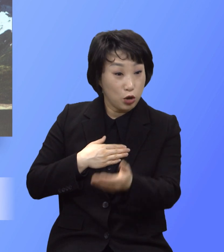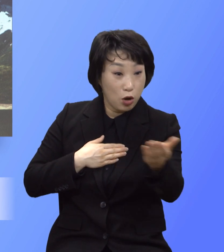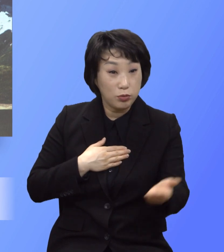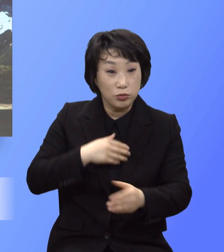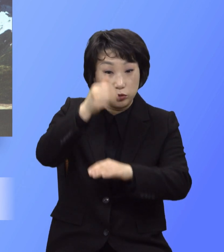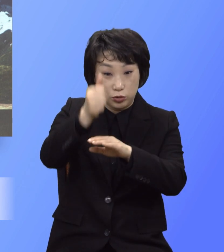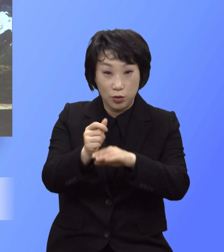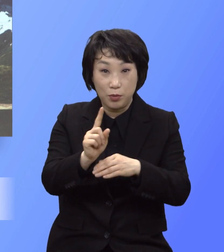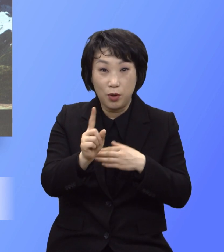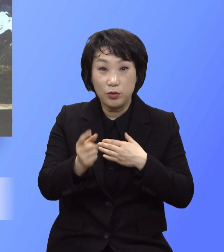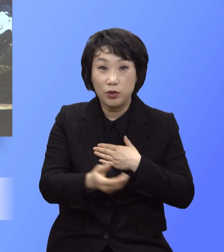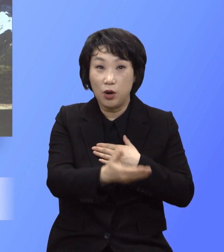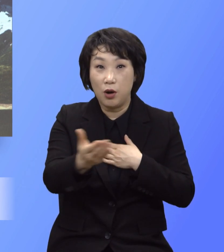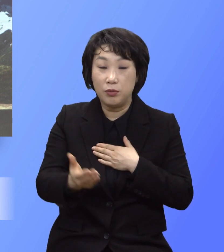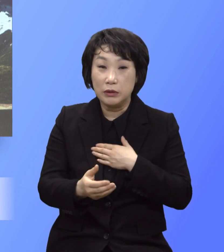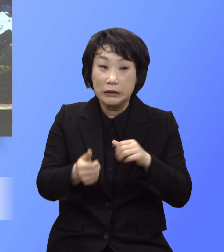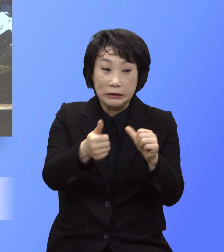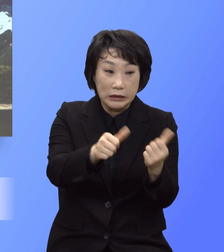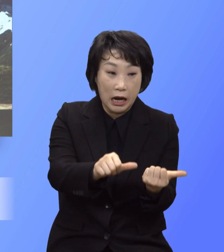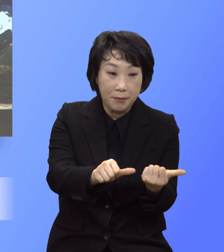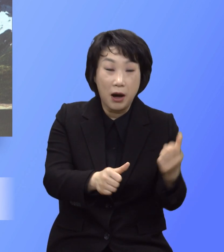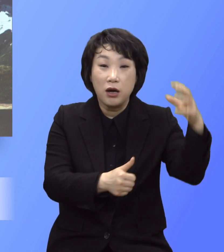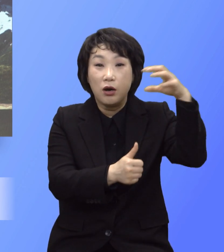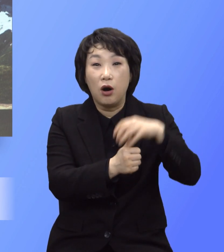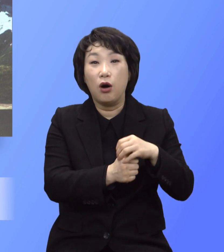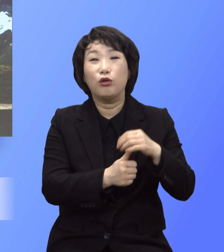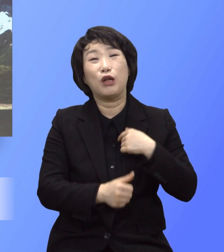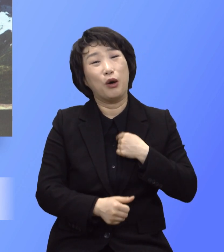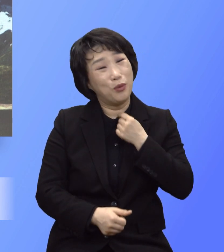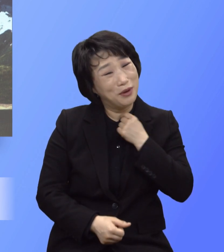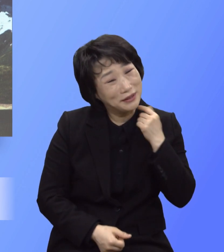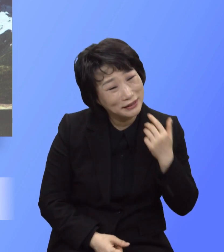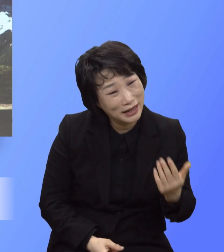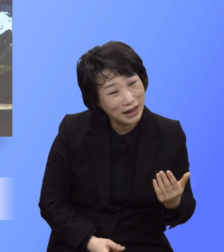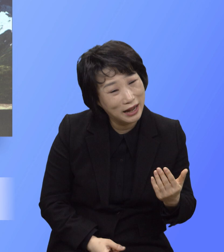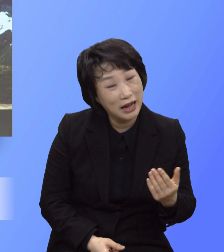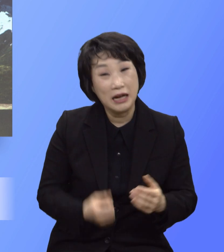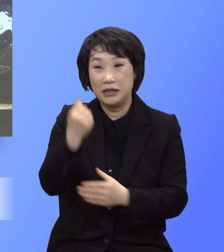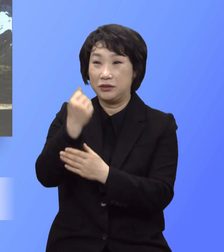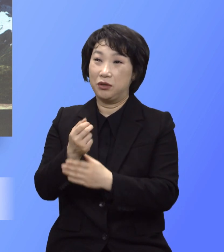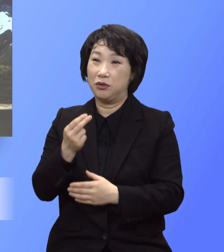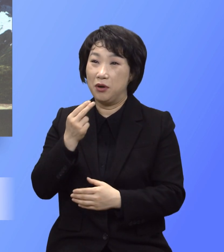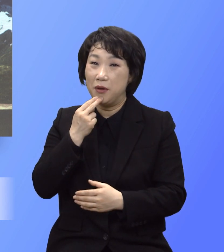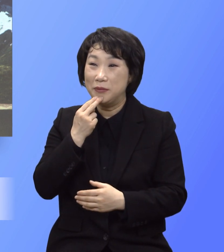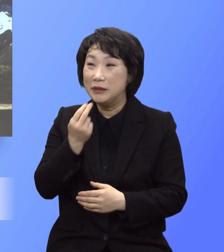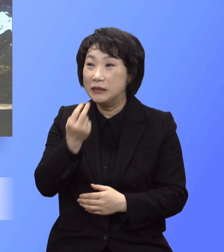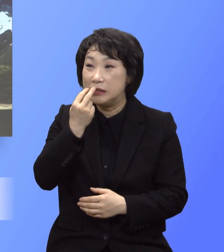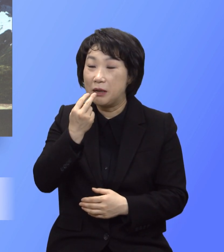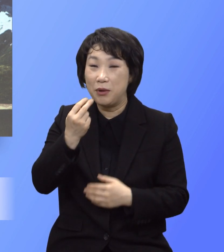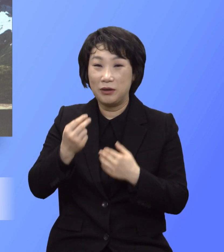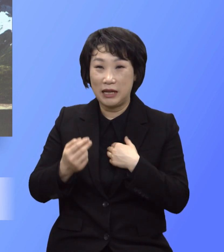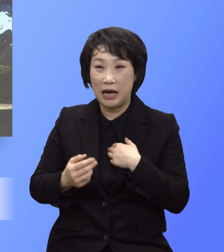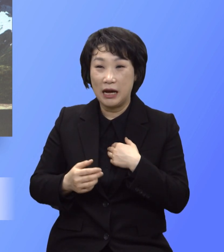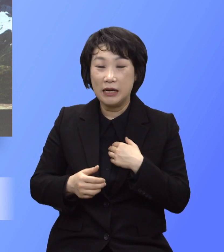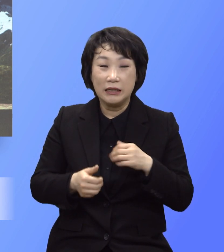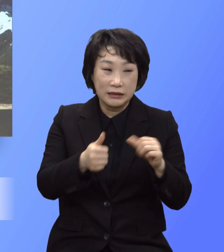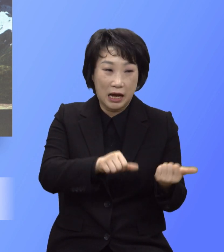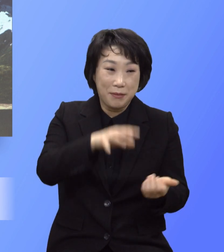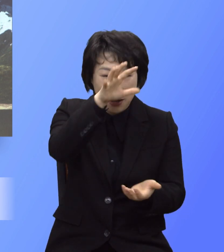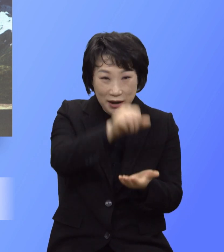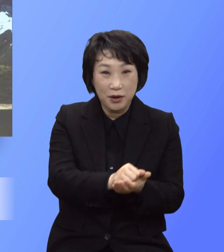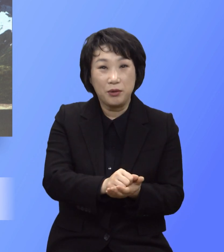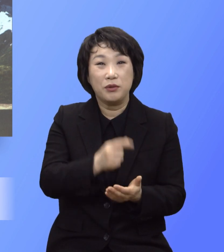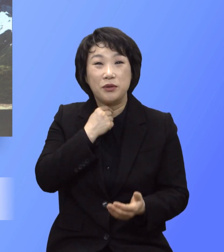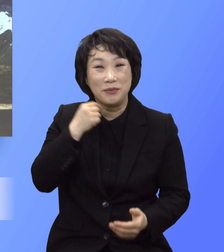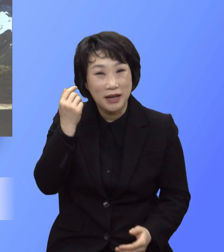결국은 여러분 사망에 삼킨바 당해야 되겠어요? 썩지 않을 생명이 사망을 삼켜버려야